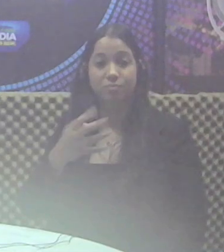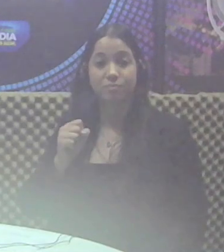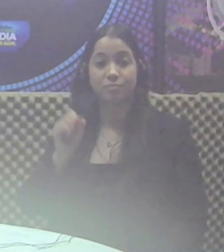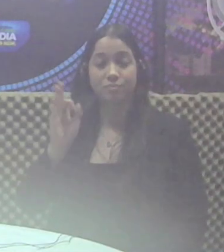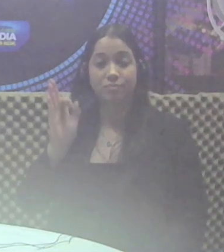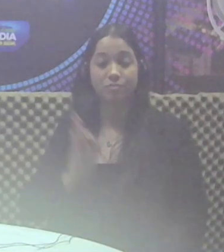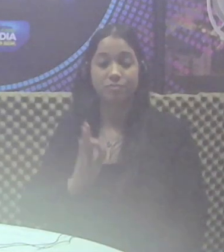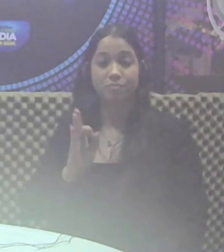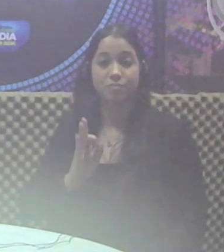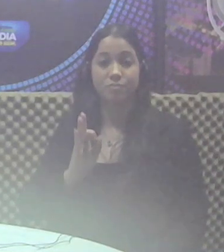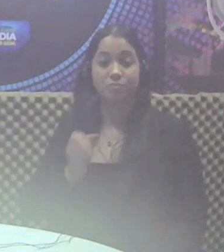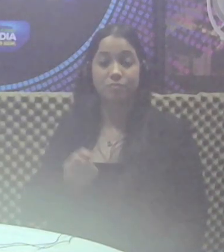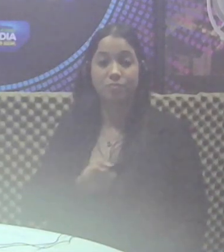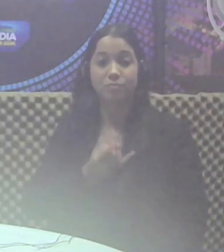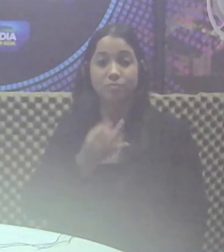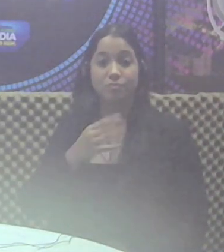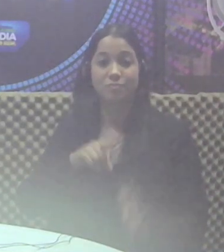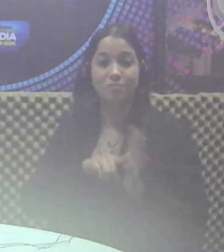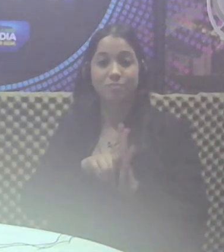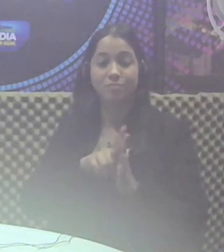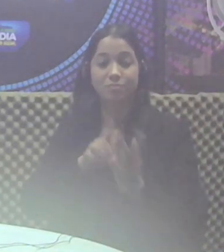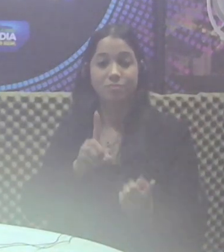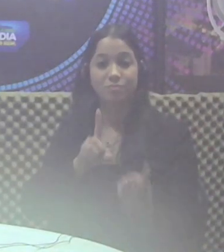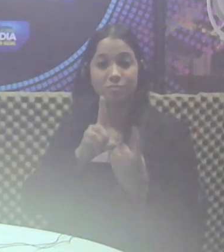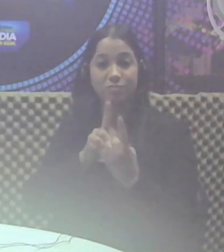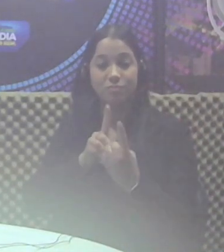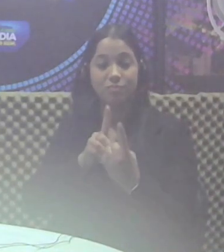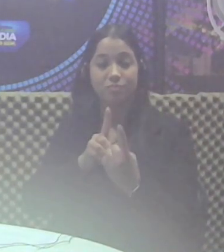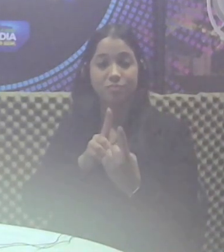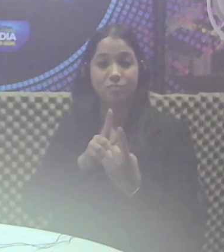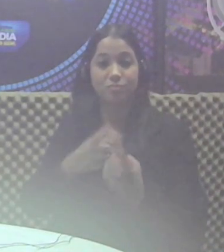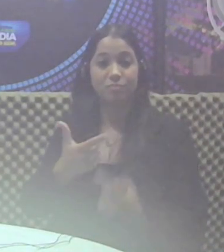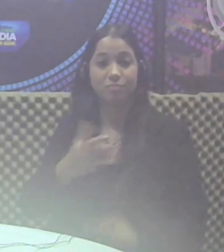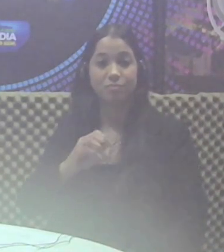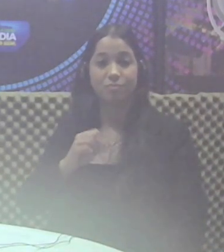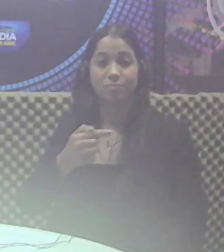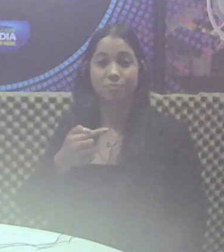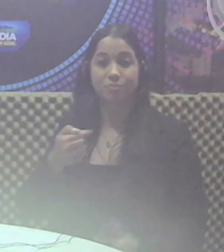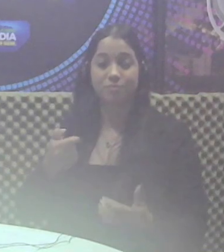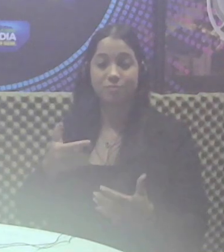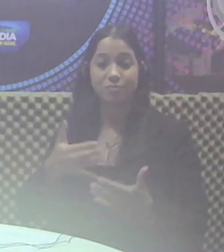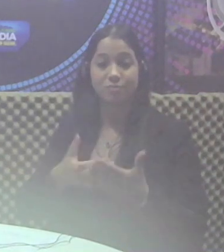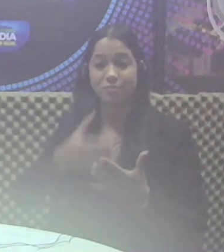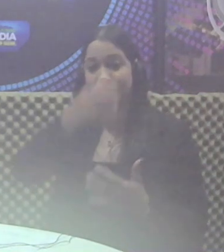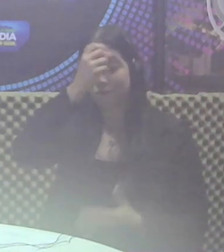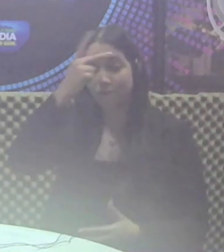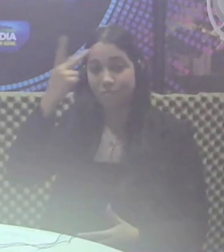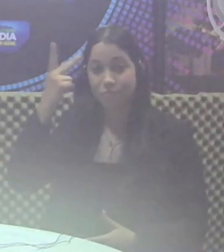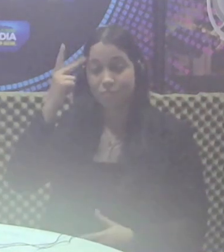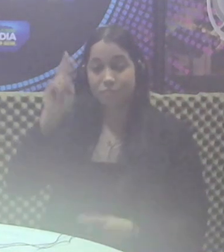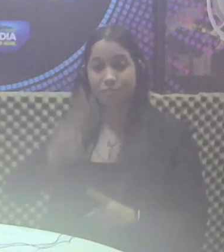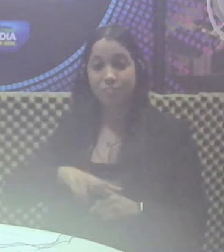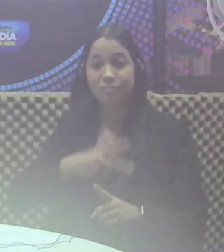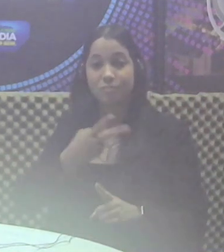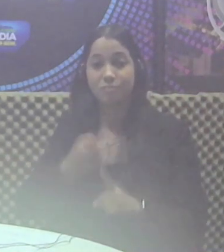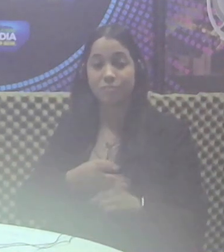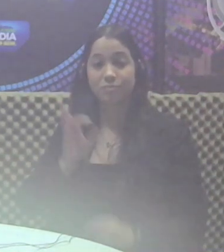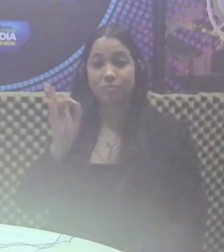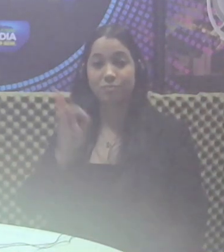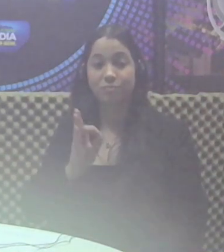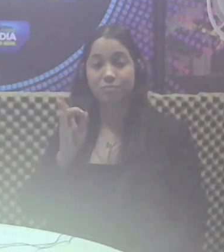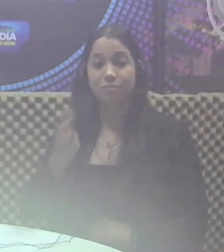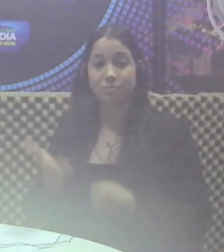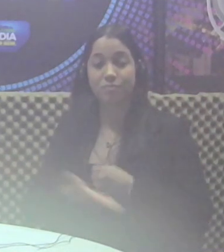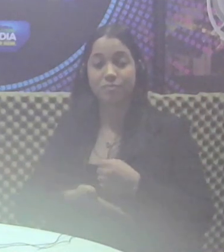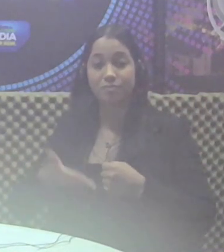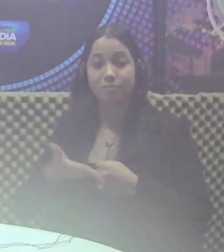51,48% o número de consultas realizadas. Desde 2017, a Prefeitura aplica o dobro do percentual mínimo de